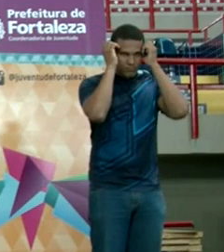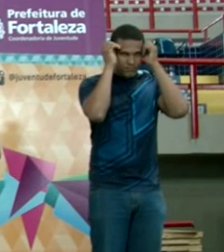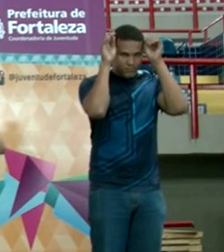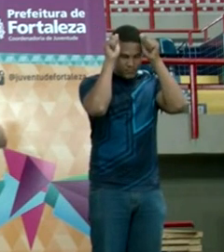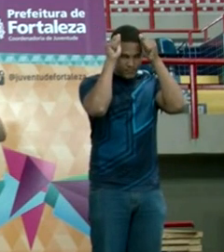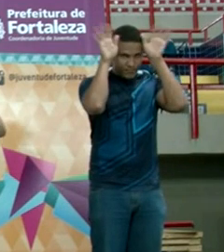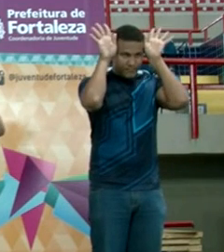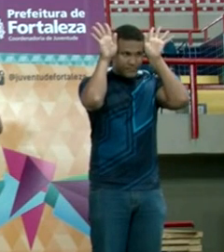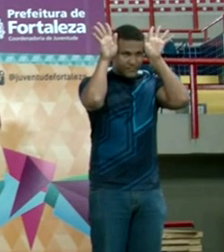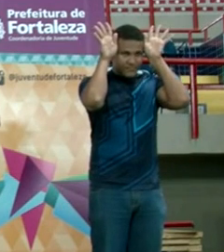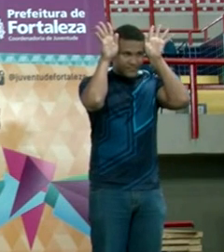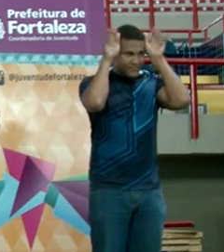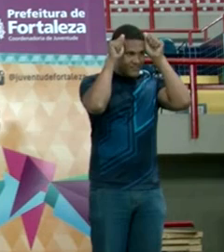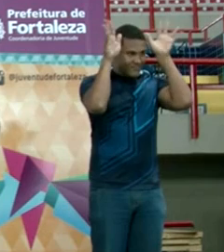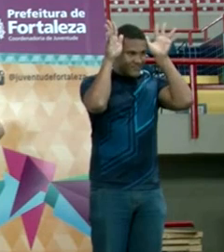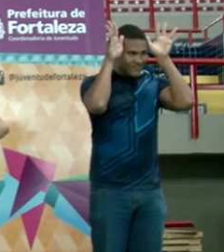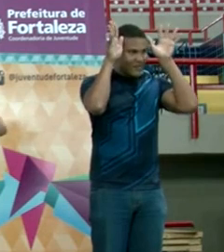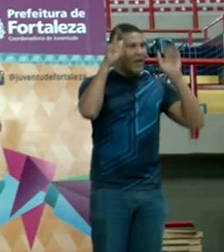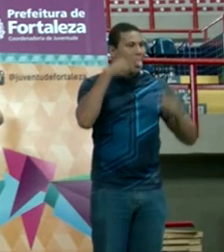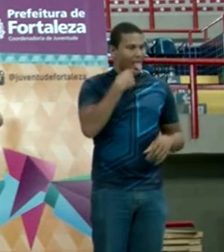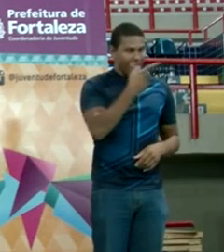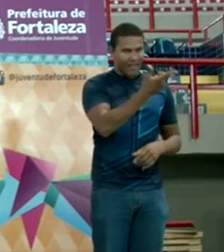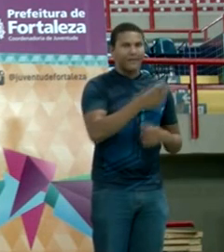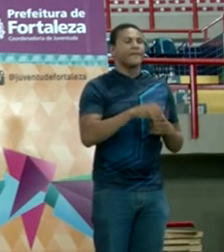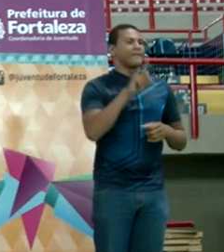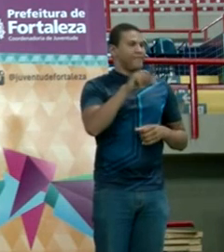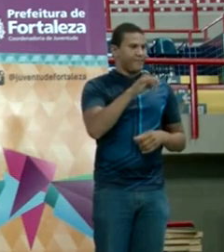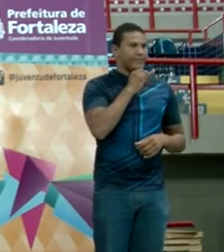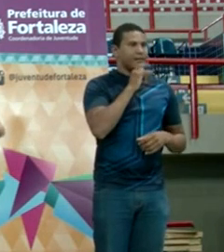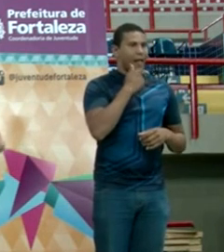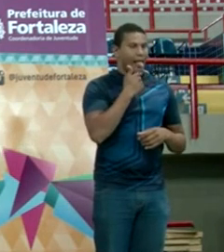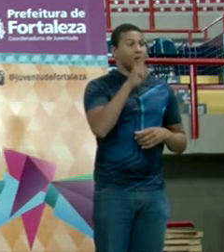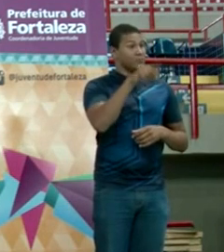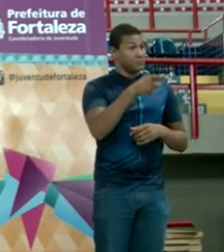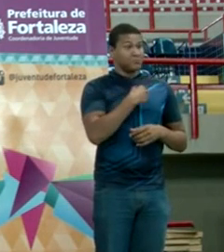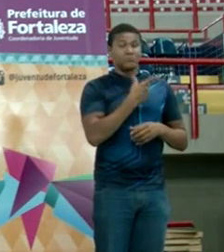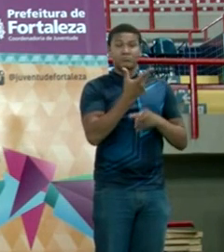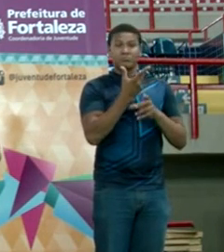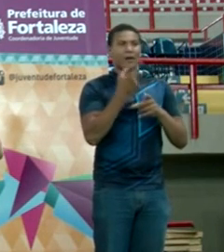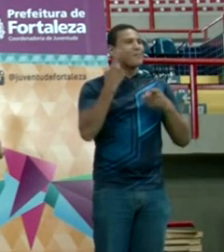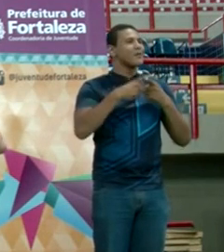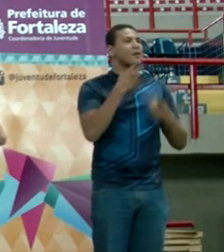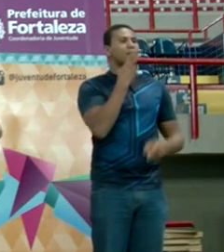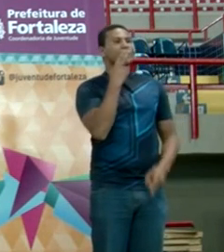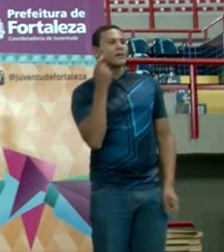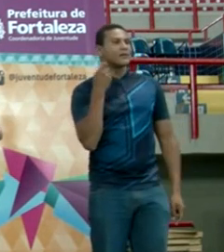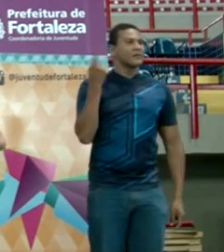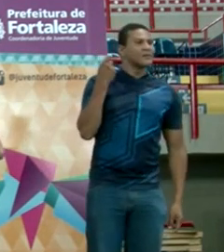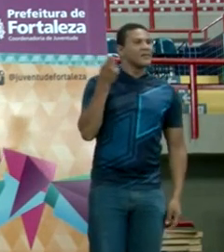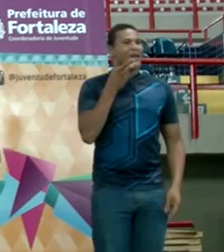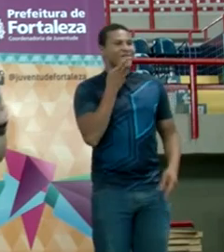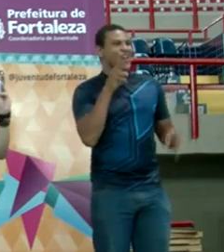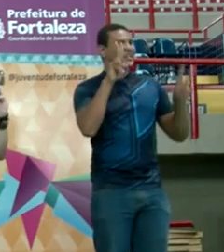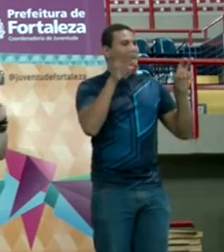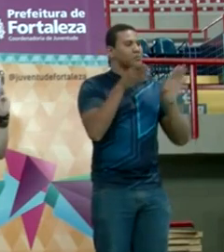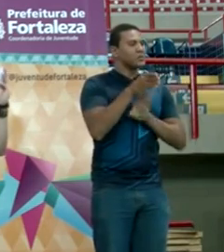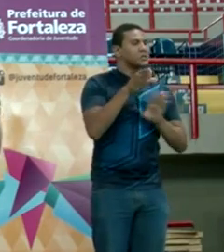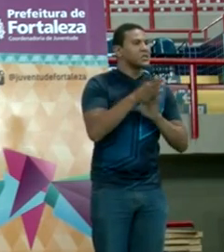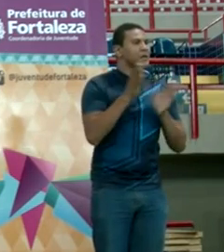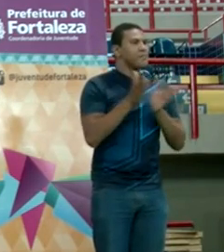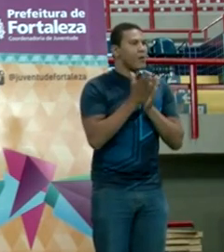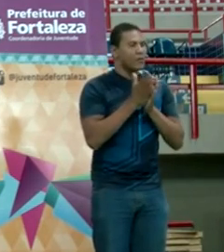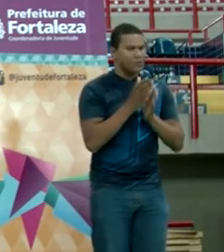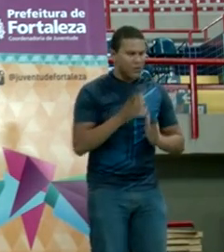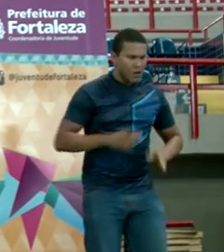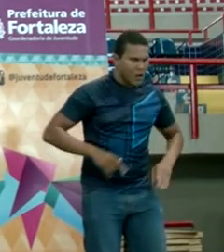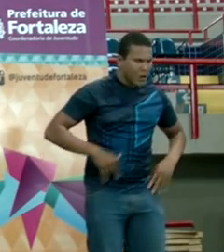certo? O Chaplin, por causa que nos filmes dele, ele sempre dava uma lição de moral, falando sobre pobreza. E no capitalismo